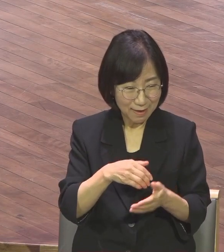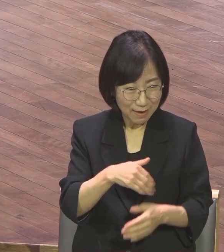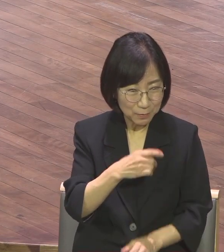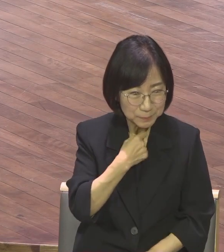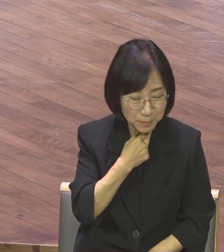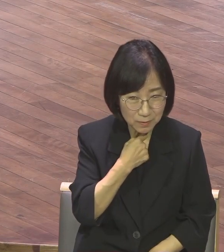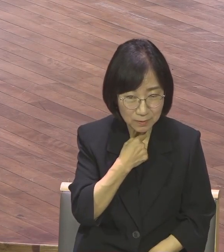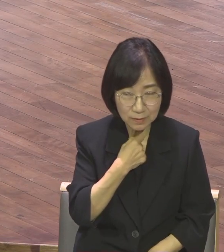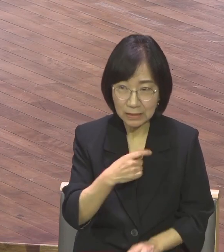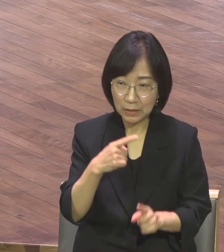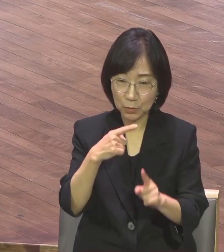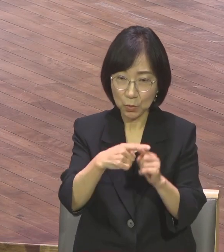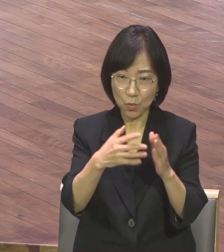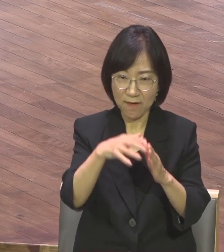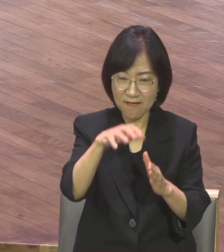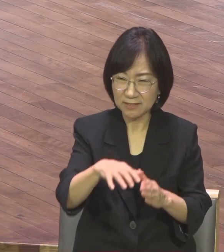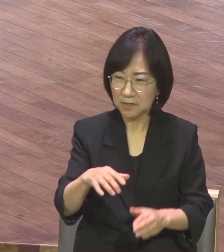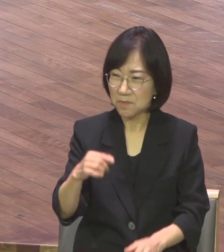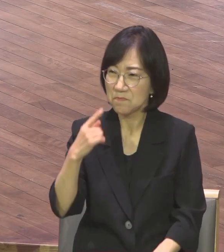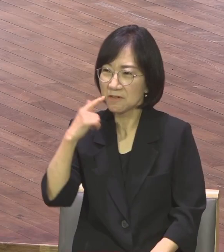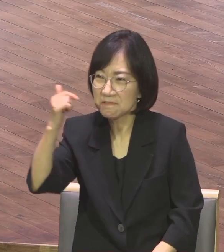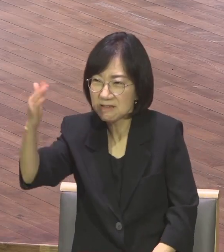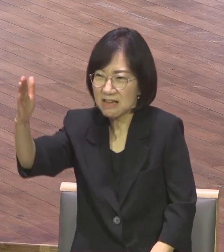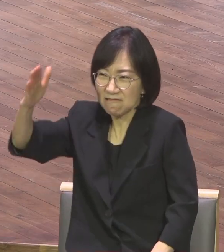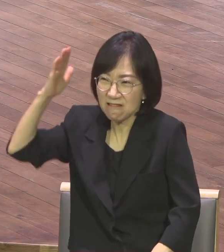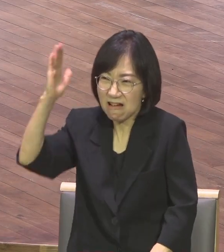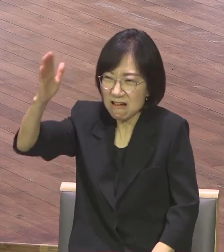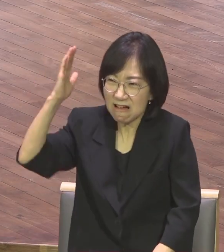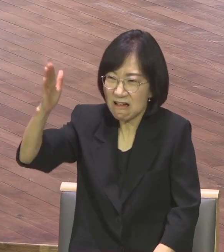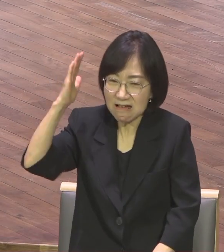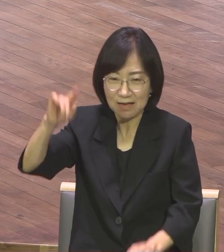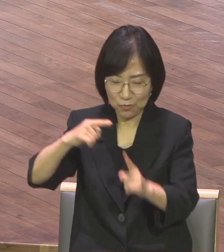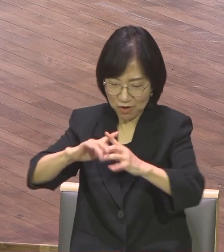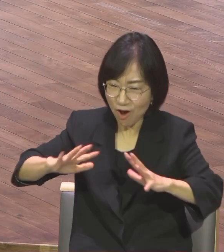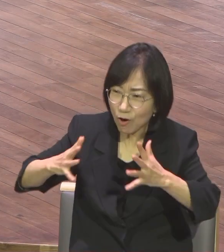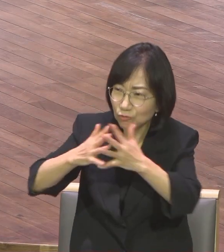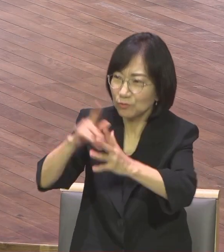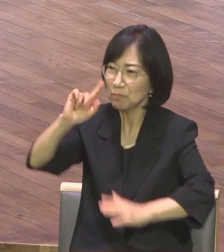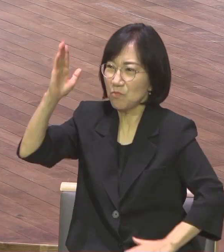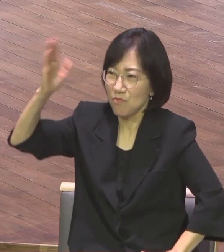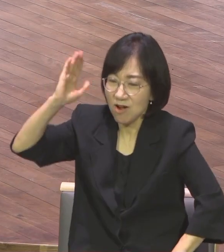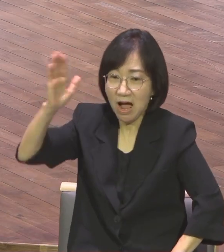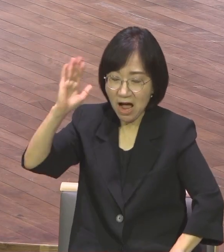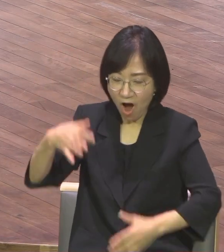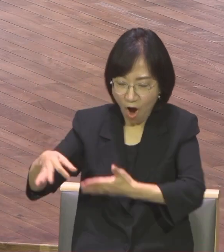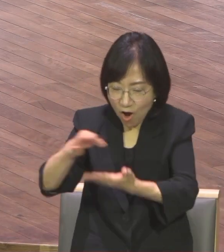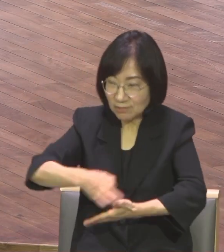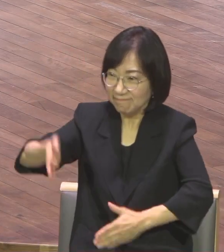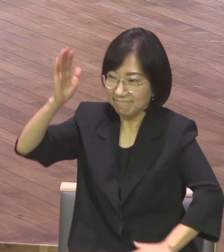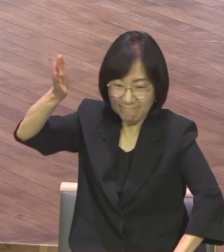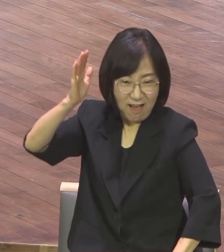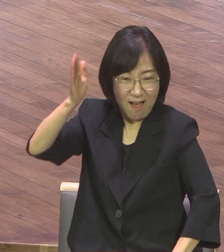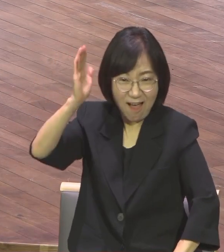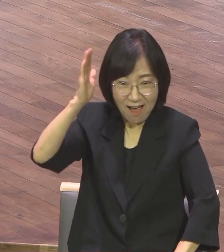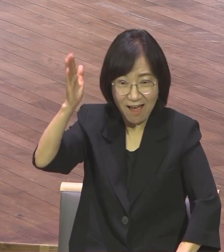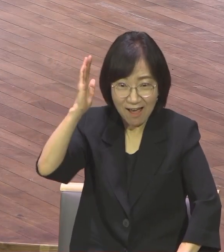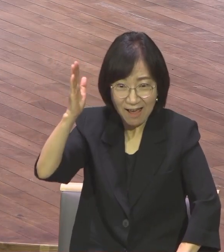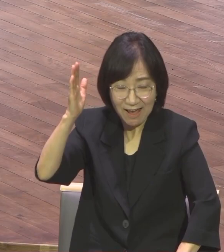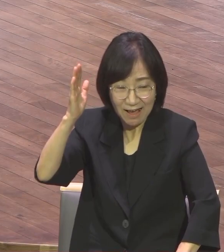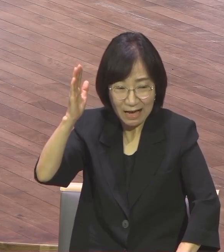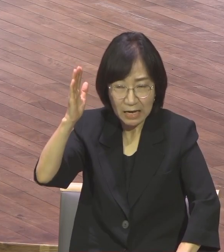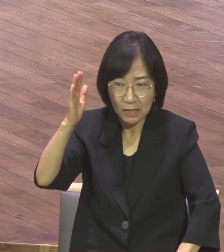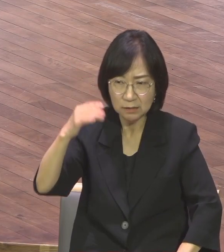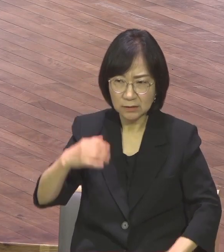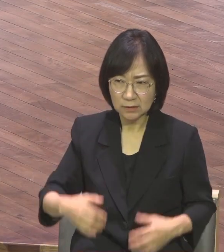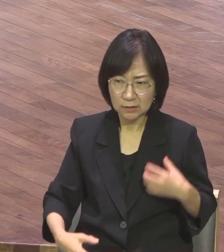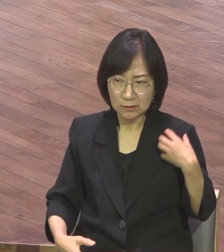목사님이 막 불편스러운 말하고 막 뭐 건축한다고 뭐 교회에서 만나 헌금 이야기하고 뭐 못산차